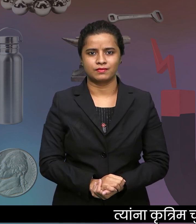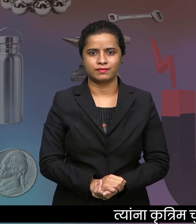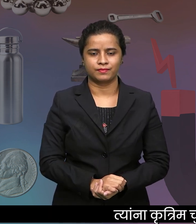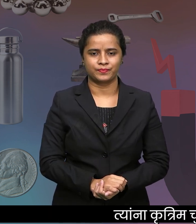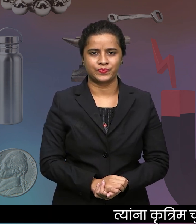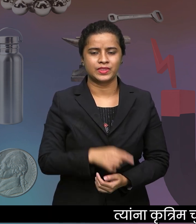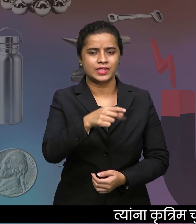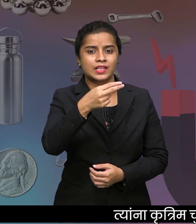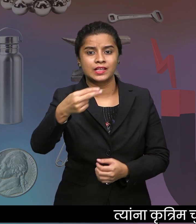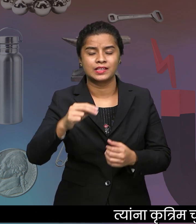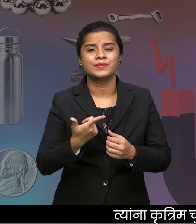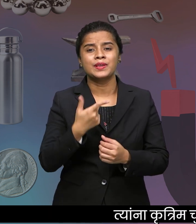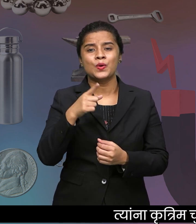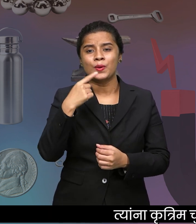त्यांना कृत्रिम चुंबक म्हणून ओळखले जाते.